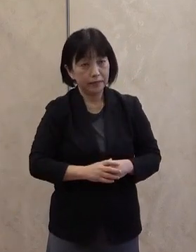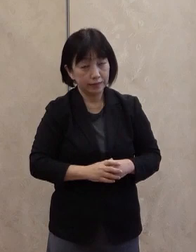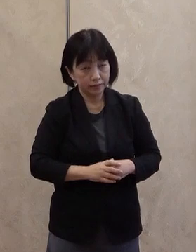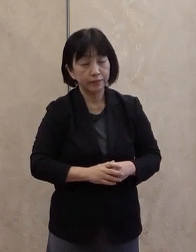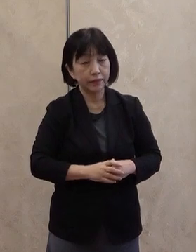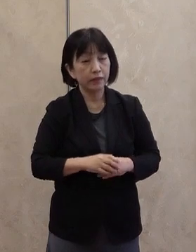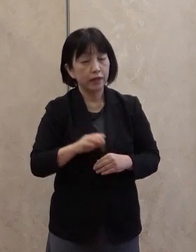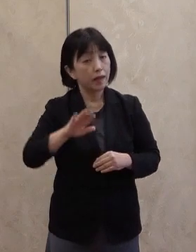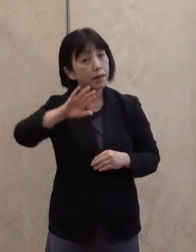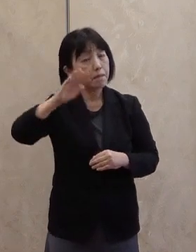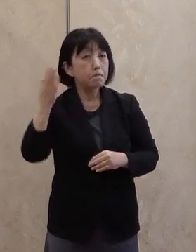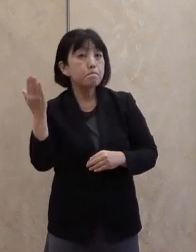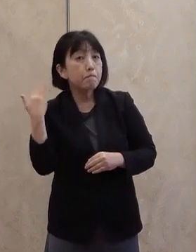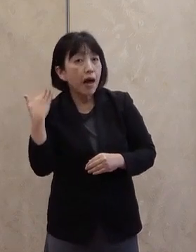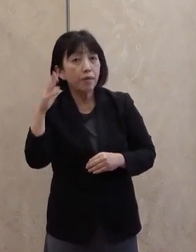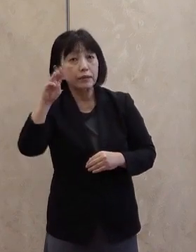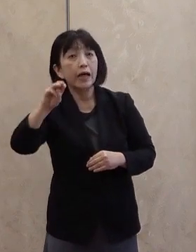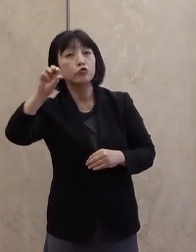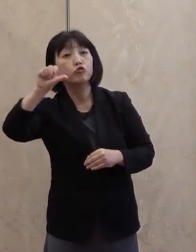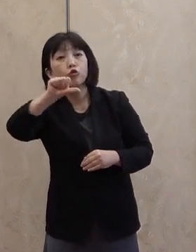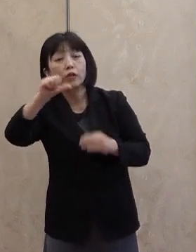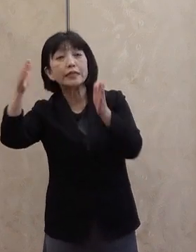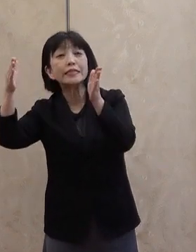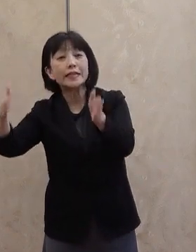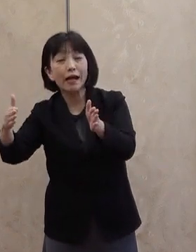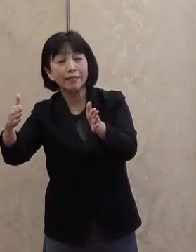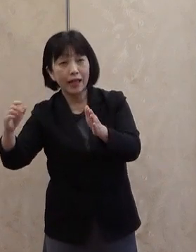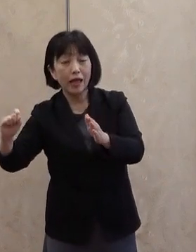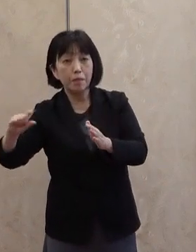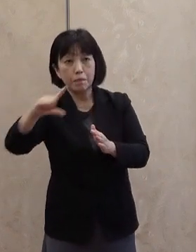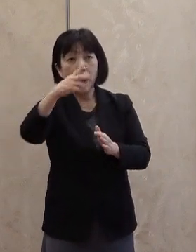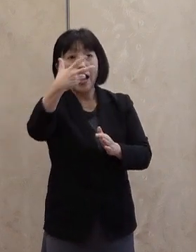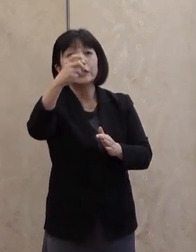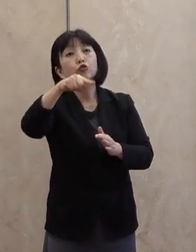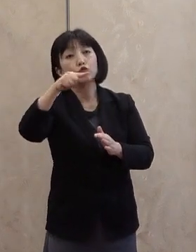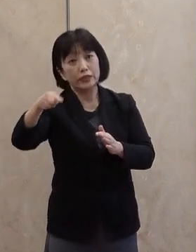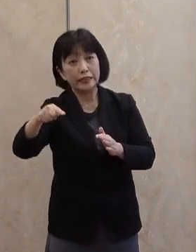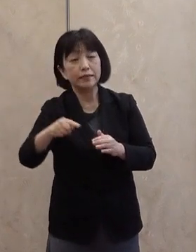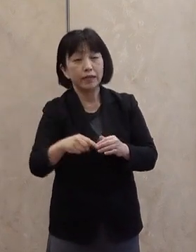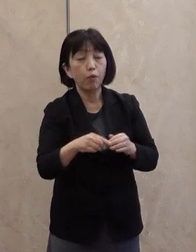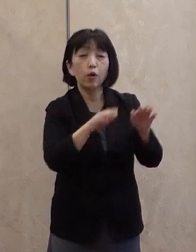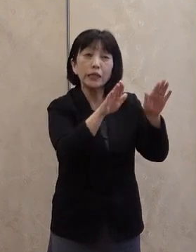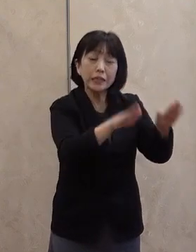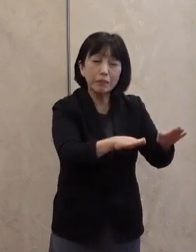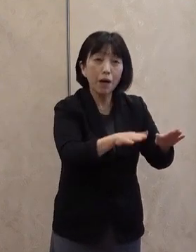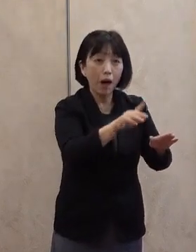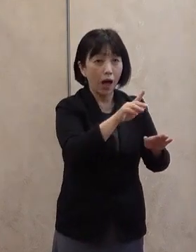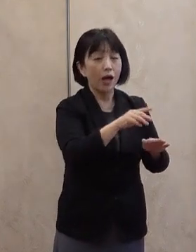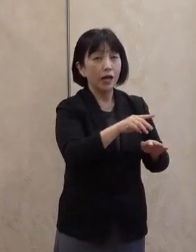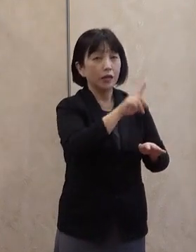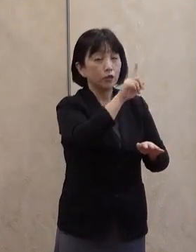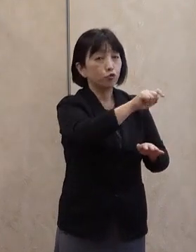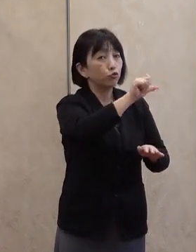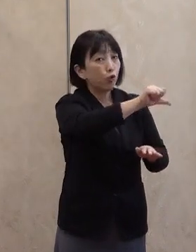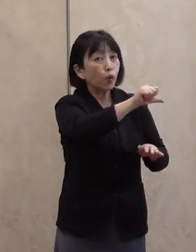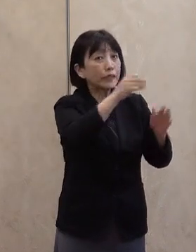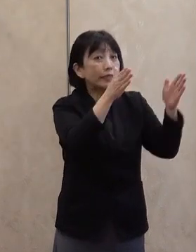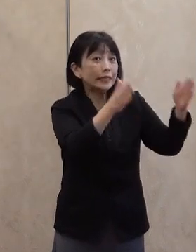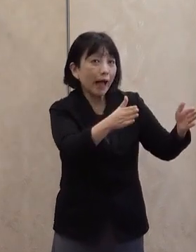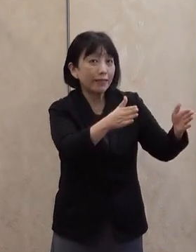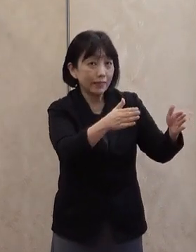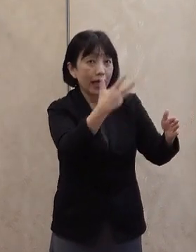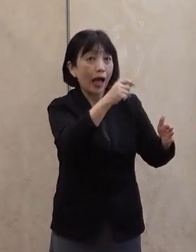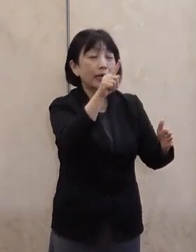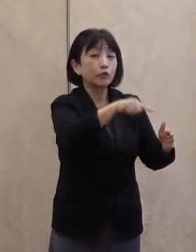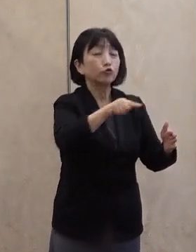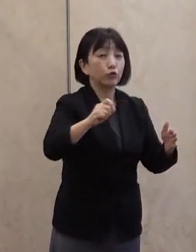で80名ですけど、これ15日間で80名増加、つまり重症化は今までどちらかというと感染が広が